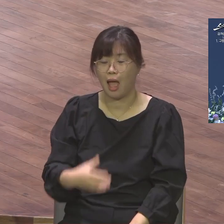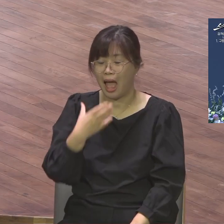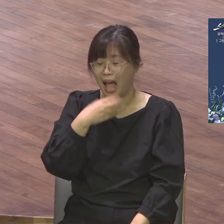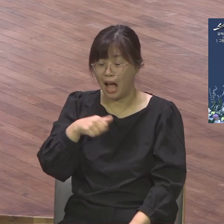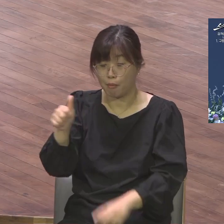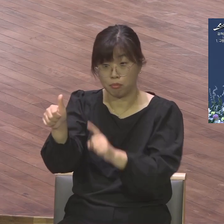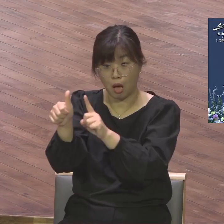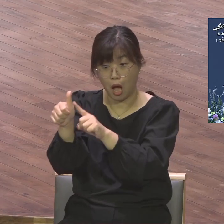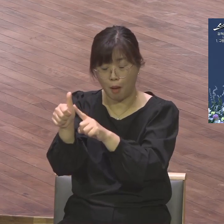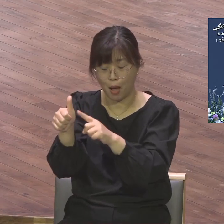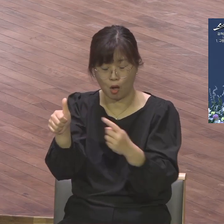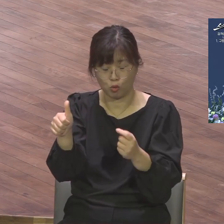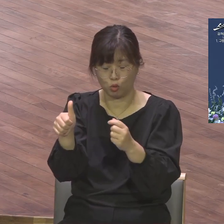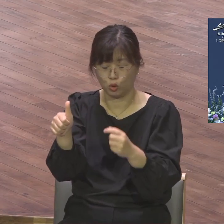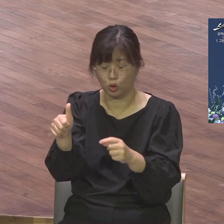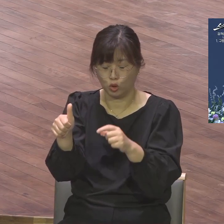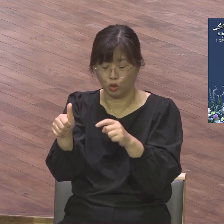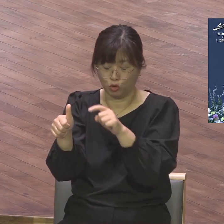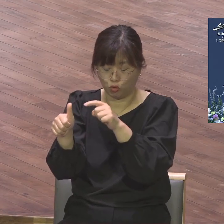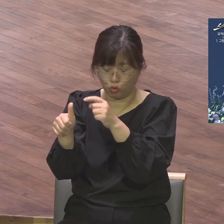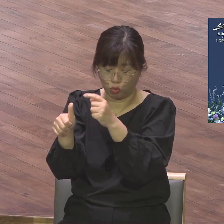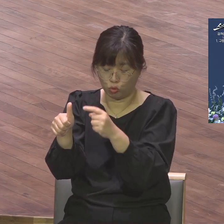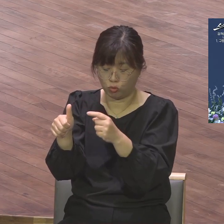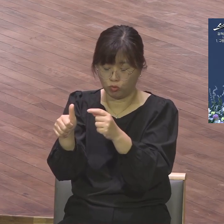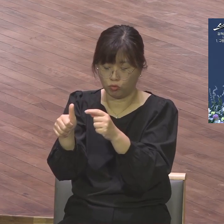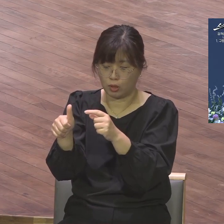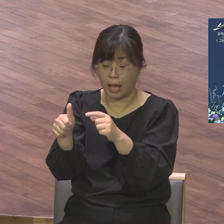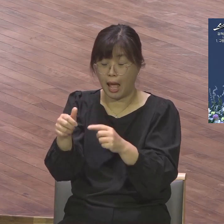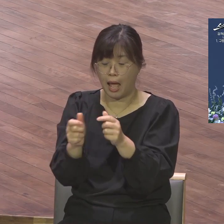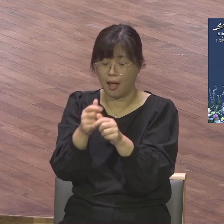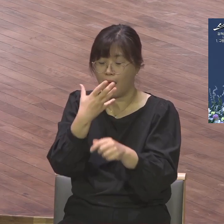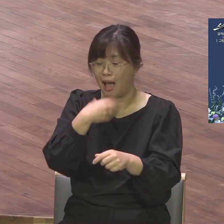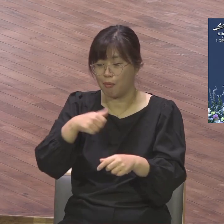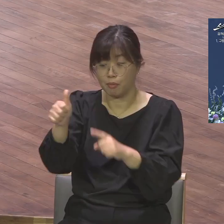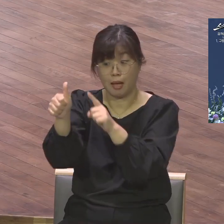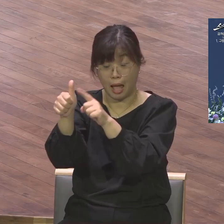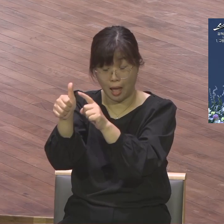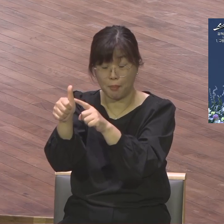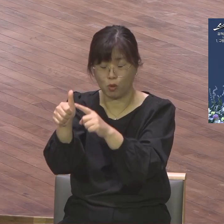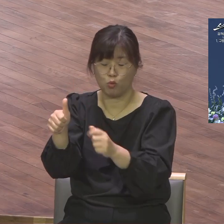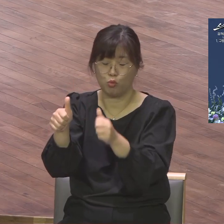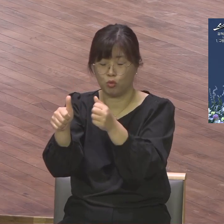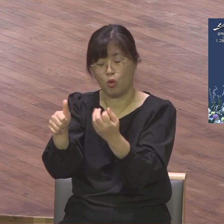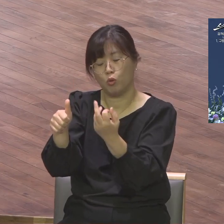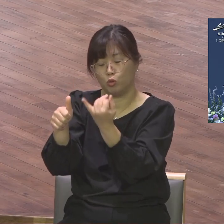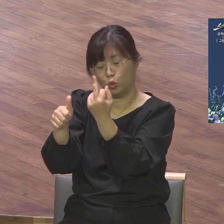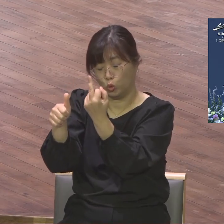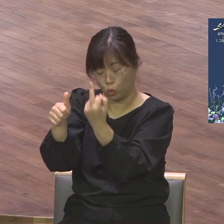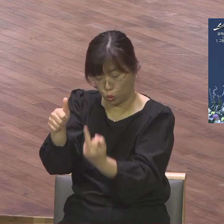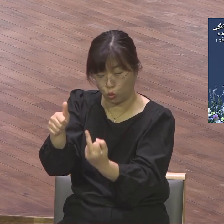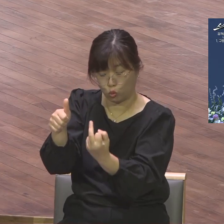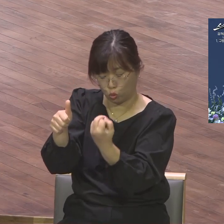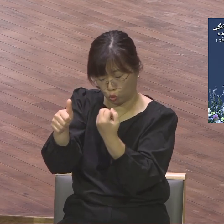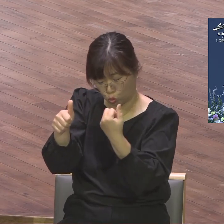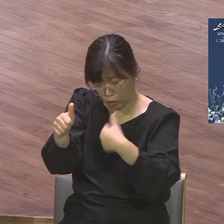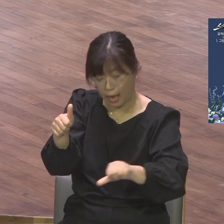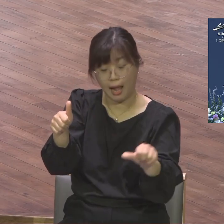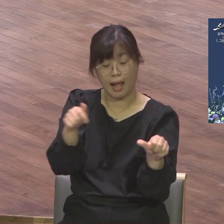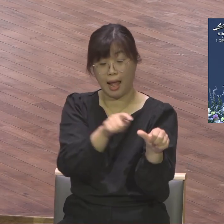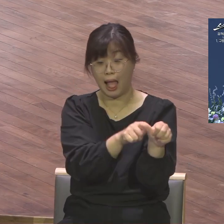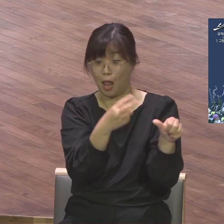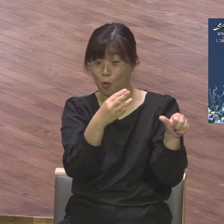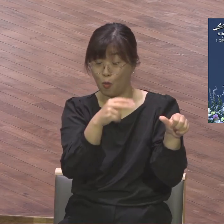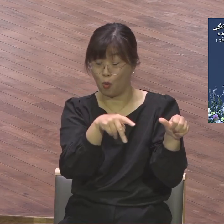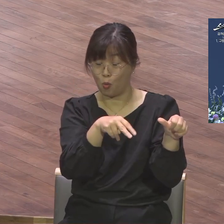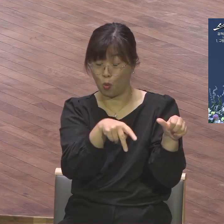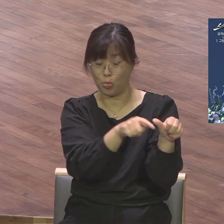그랬어요. 이 종들이 막 물 때문에 싸운 거예요. 그래 헤어지게 되죠. 자, 그리고 백배의 축복을 받았던